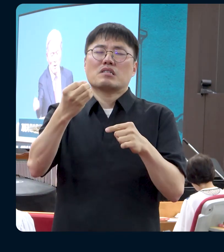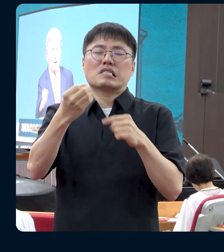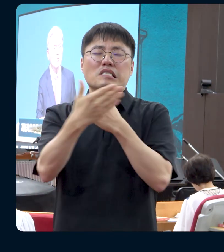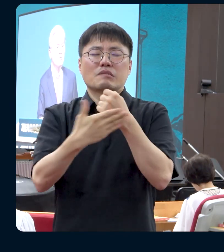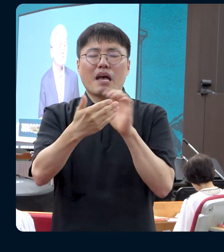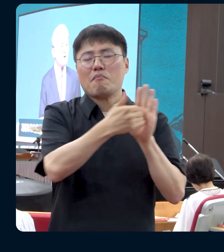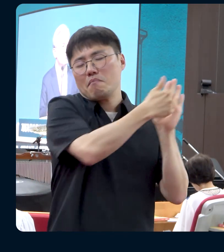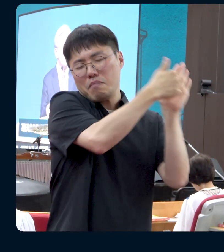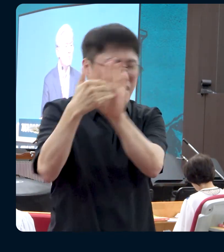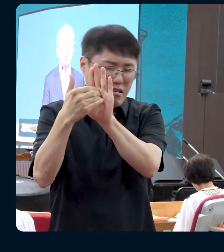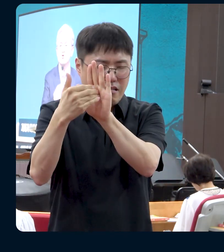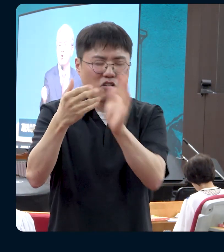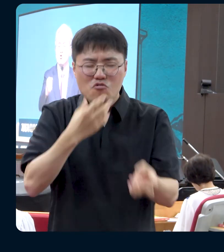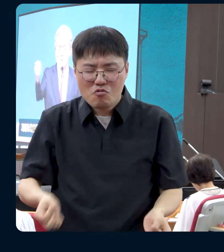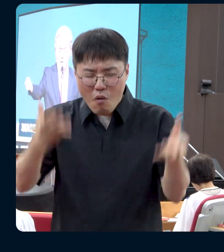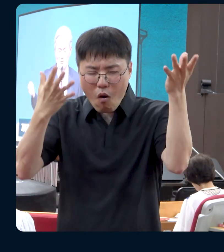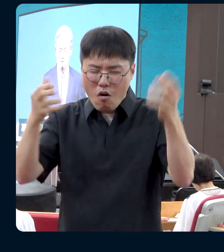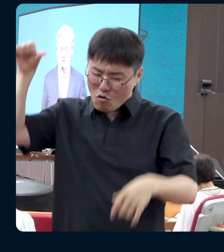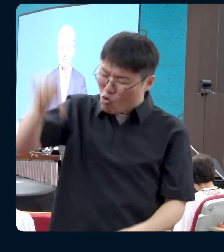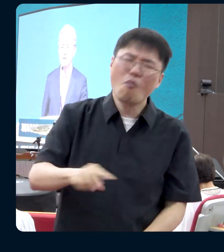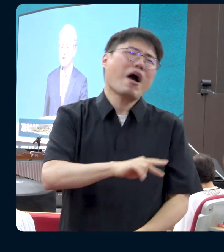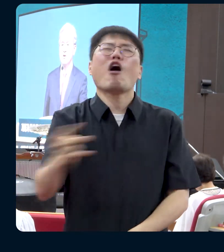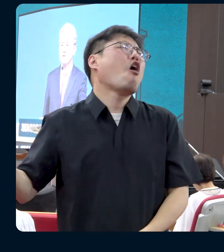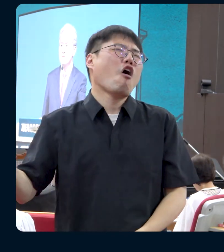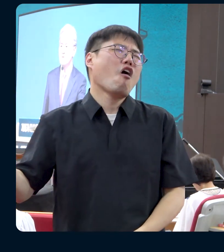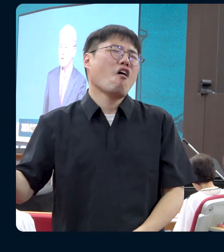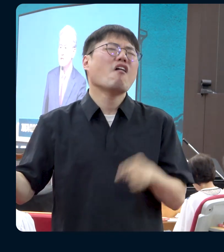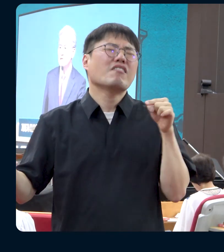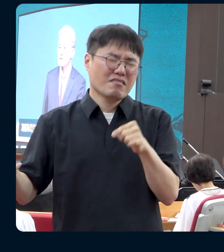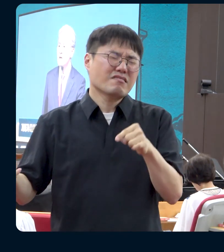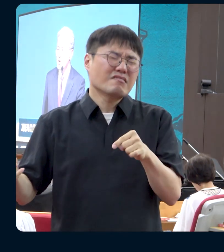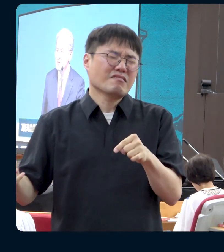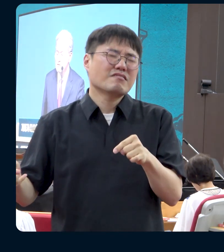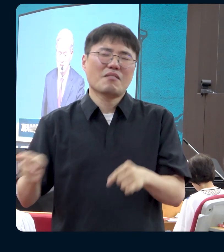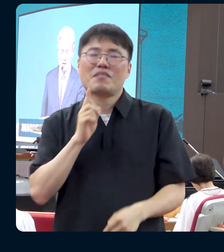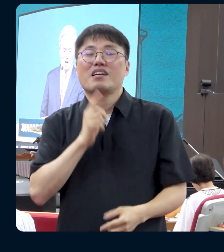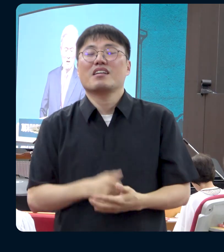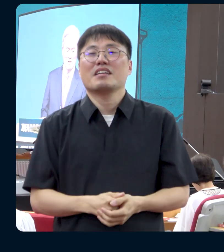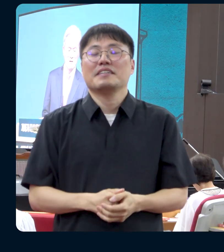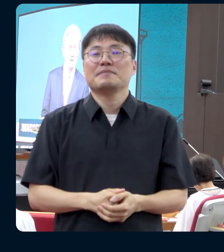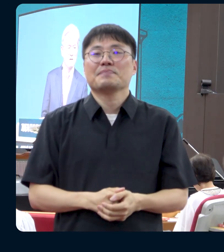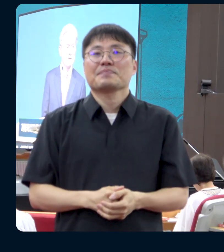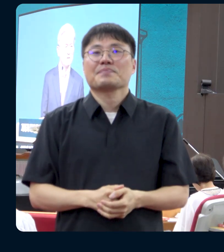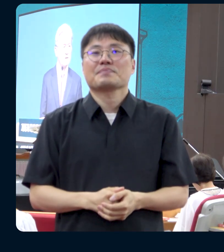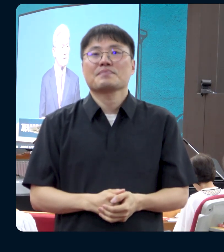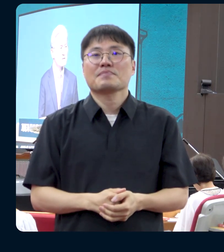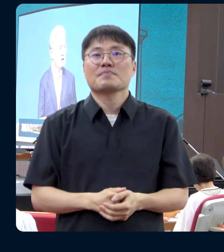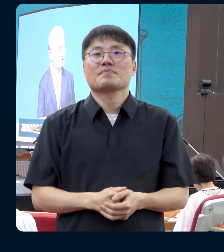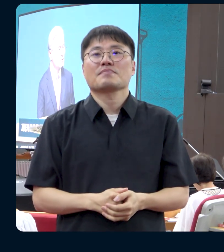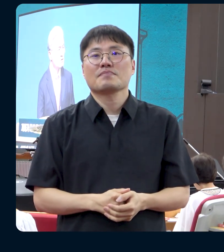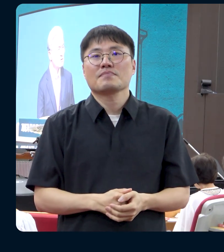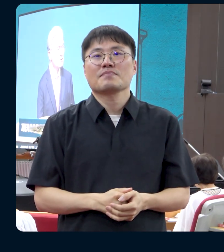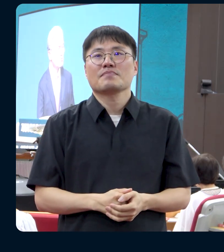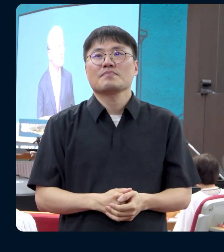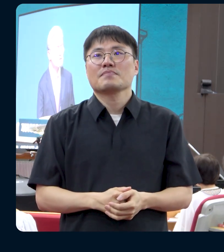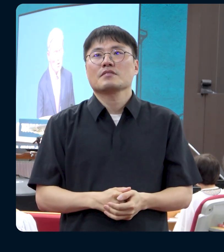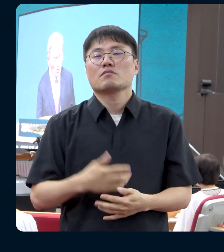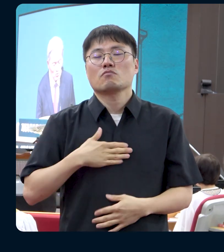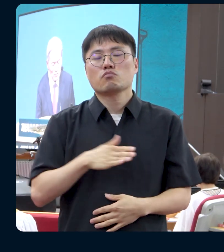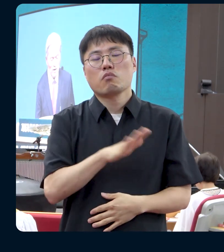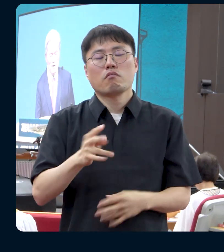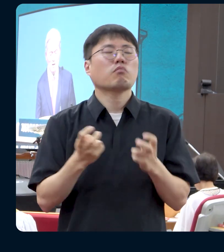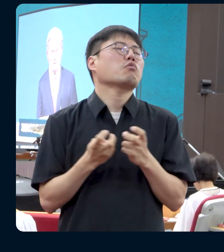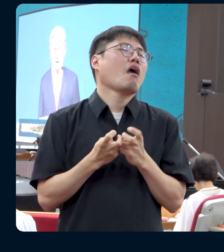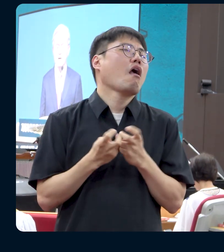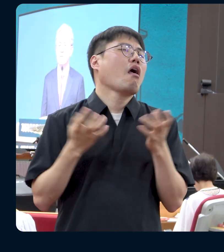교만이 은혜를 도말하고 축복을 저주로 바꾸는 그런 끔찍한 일들을 벌이는 것이다. 자, 그러면